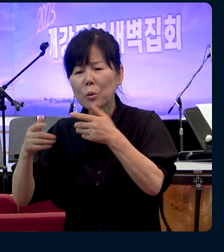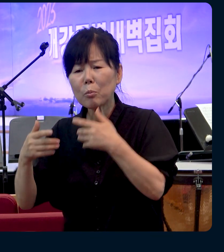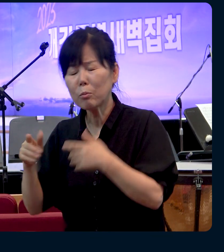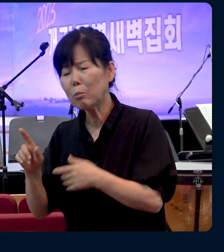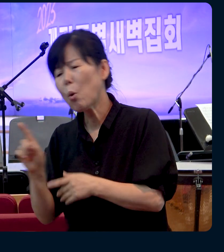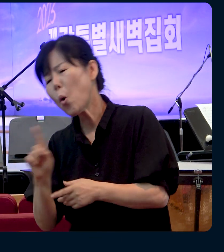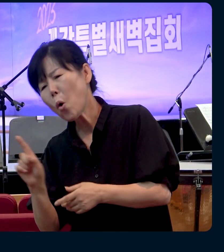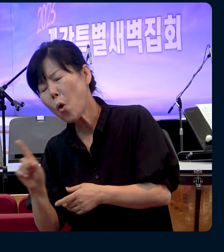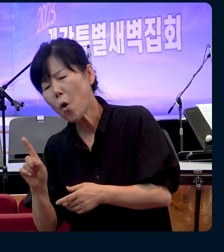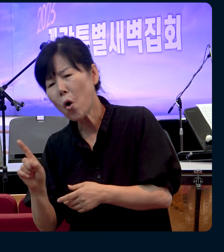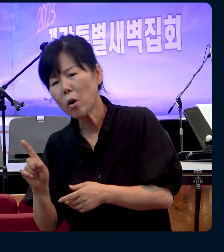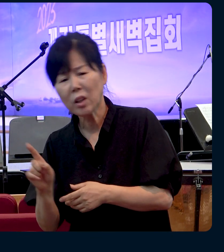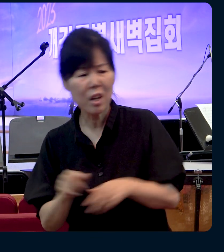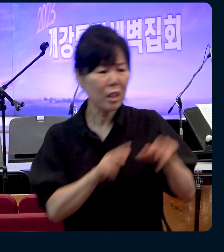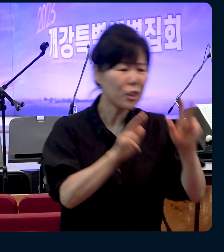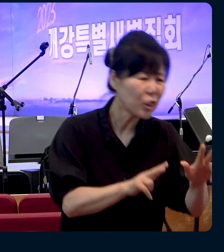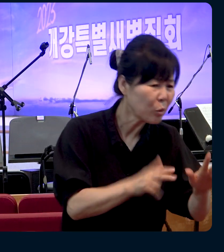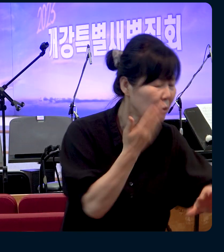그러지 않습니다.